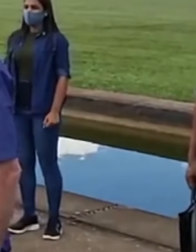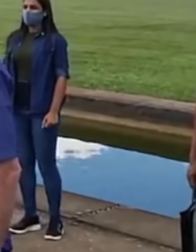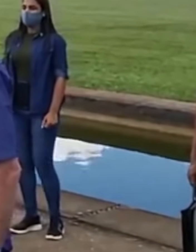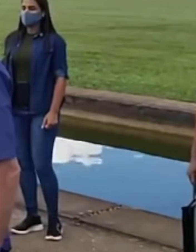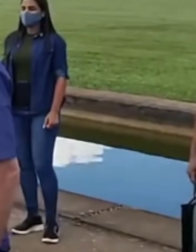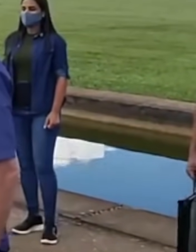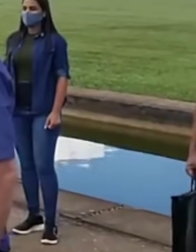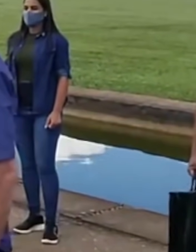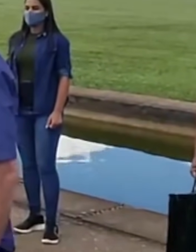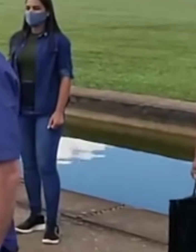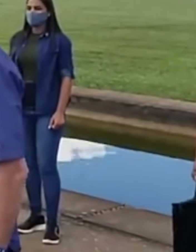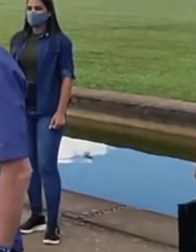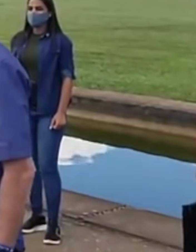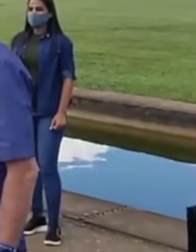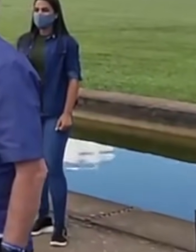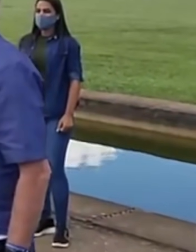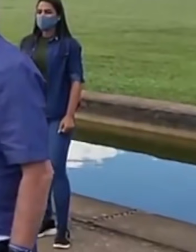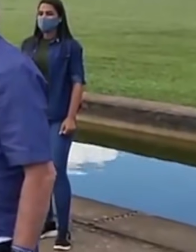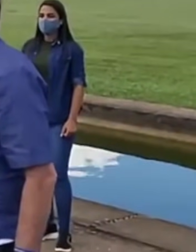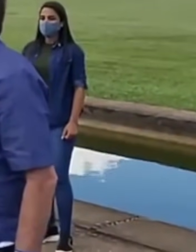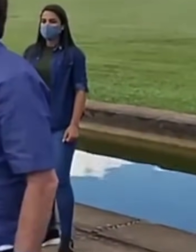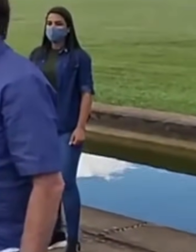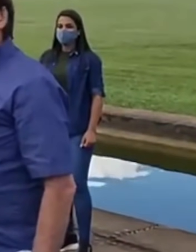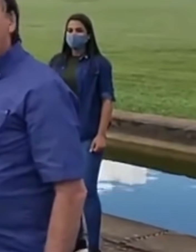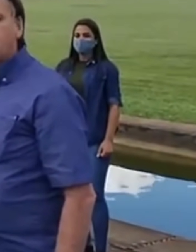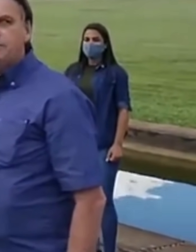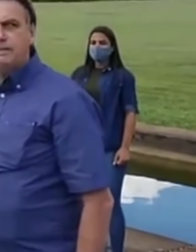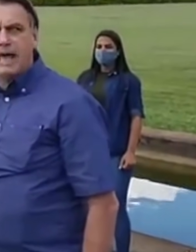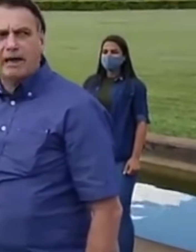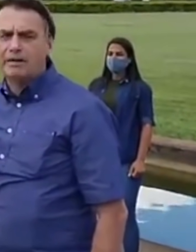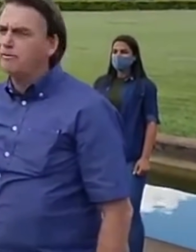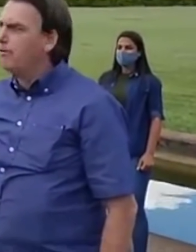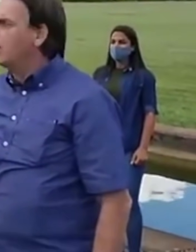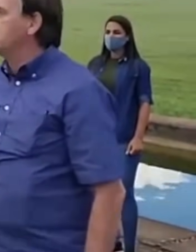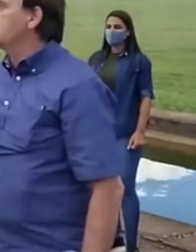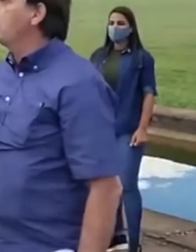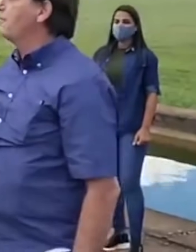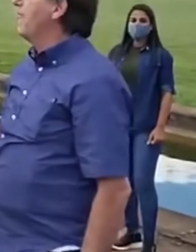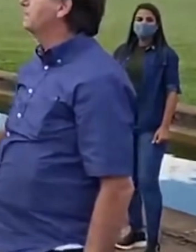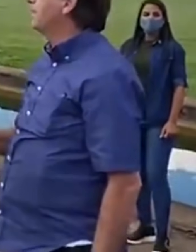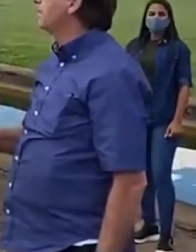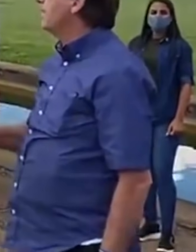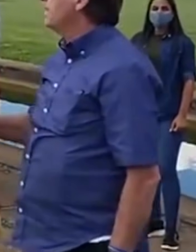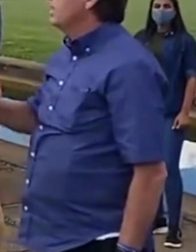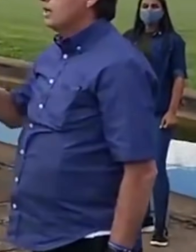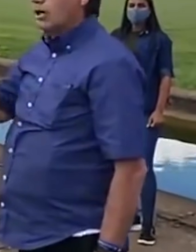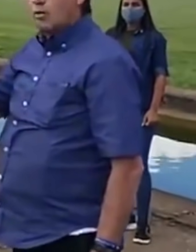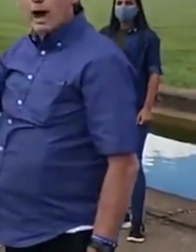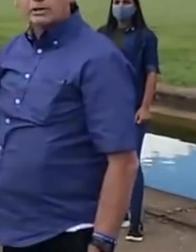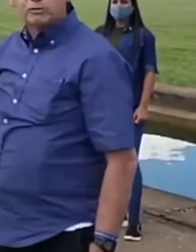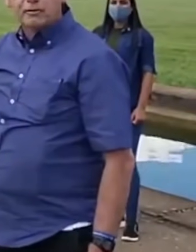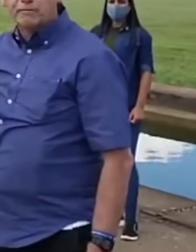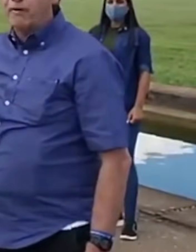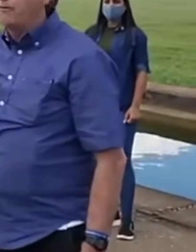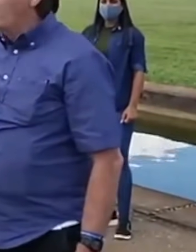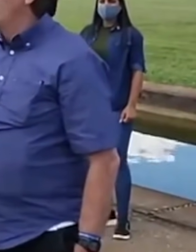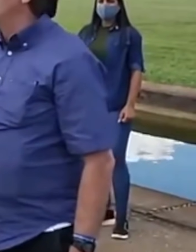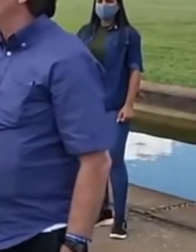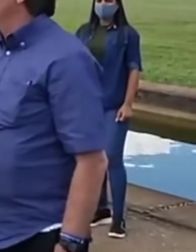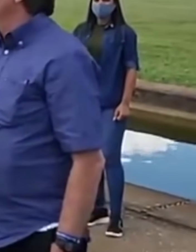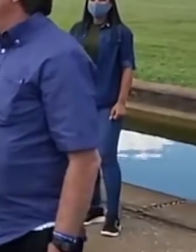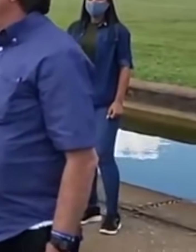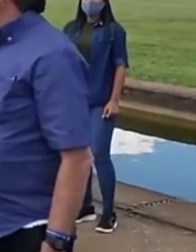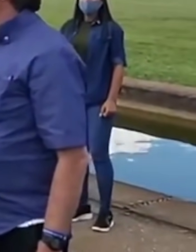Pode confiar na gente. Vocês lá atrás me deram esse voto de confiança. Enquanto vivo